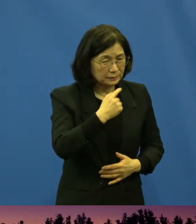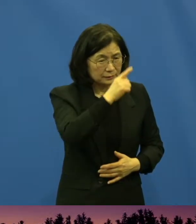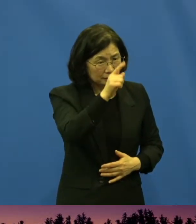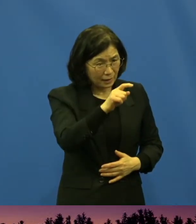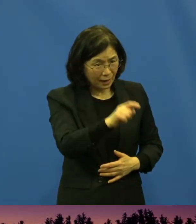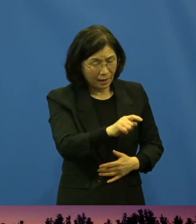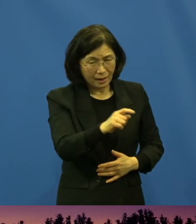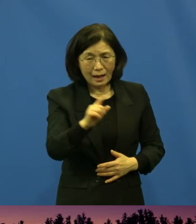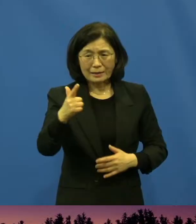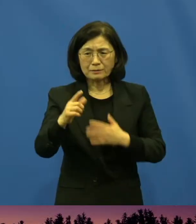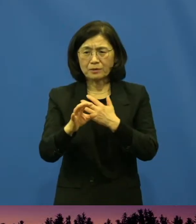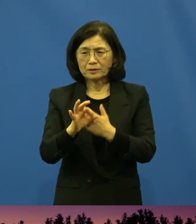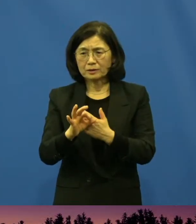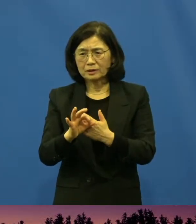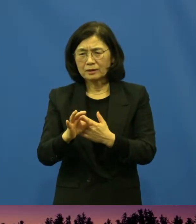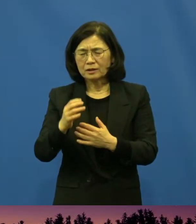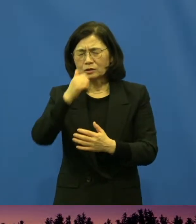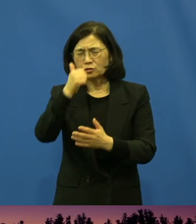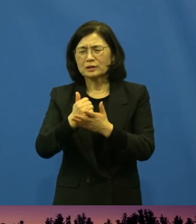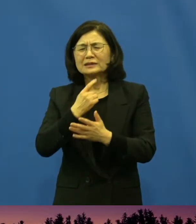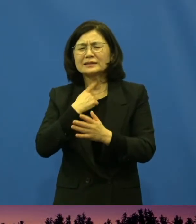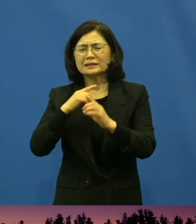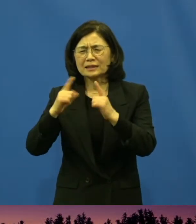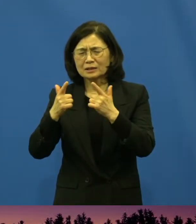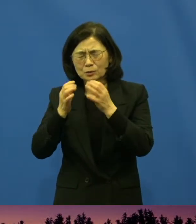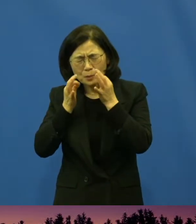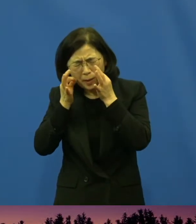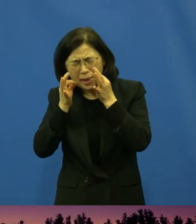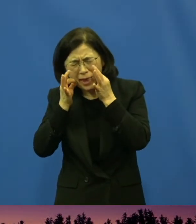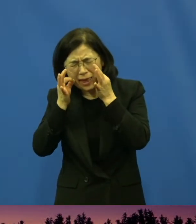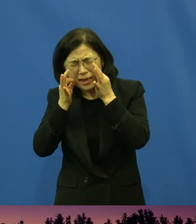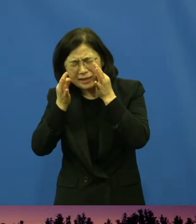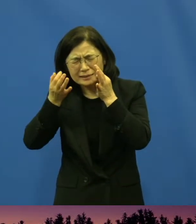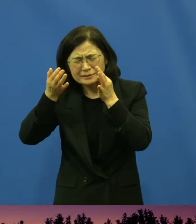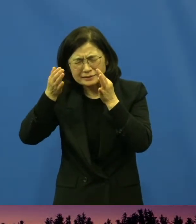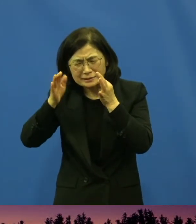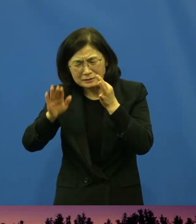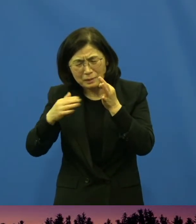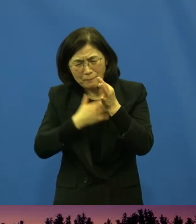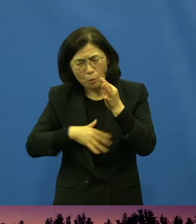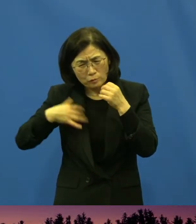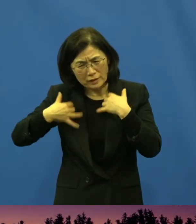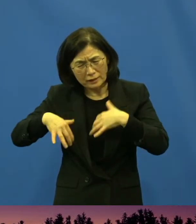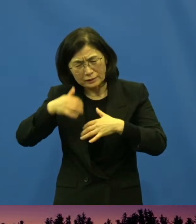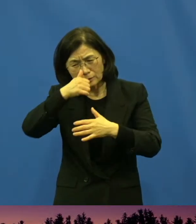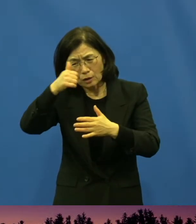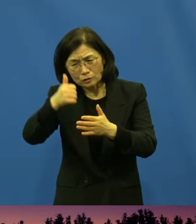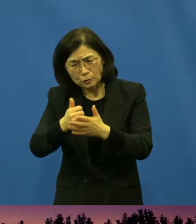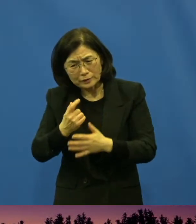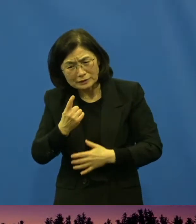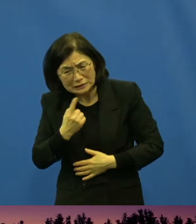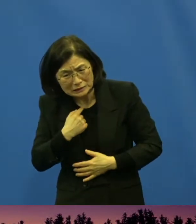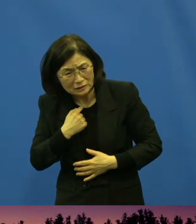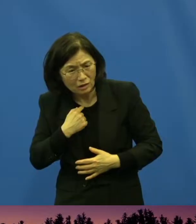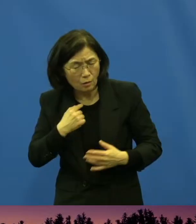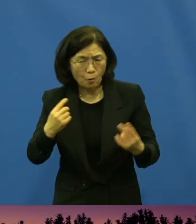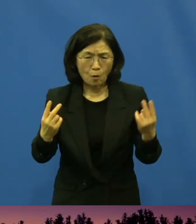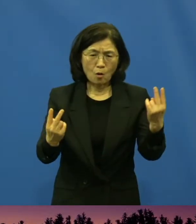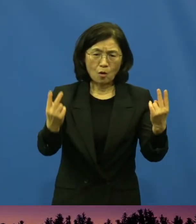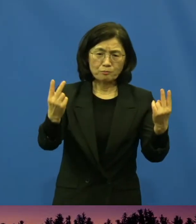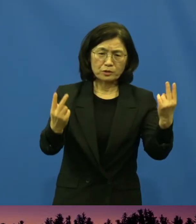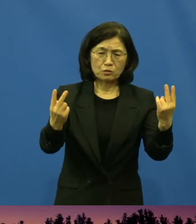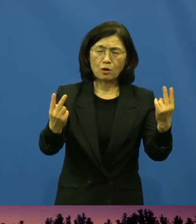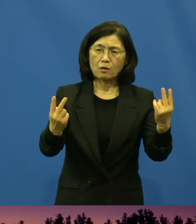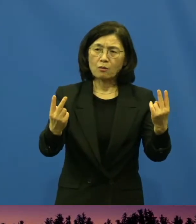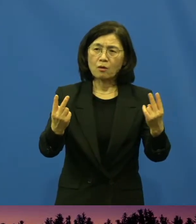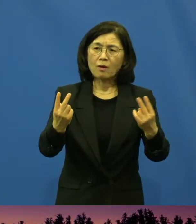거냐? 지은 것은 동일해요. 그런데 하나님은 그 동기를 보시는 거죠. 마음의 태도를 보시는